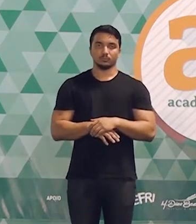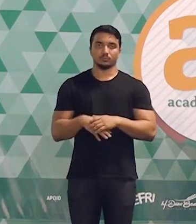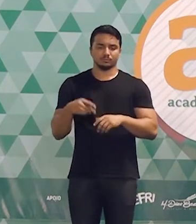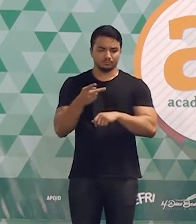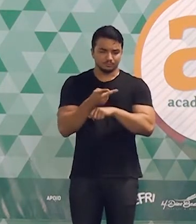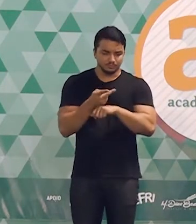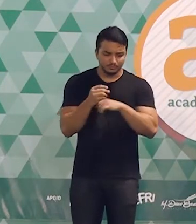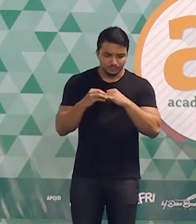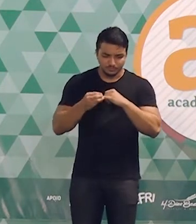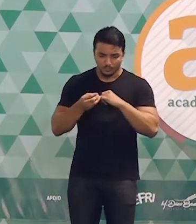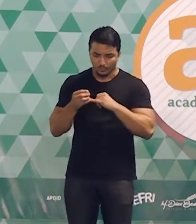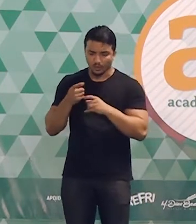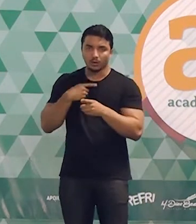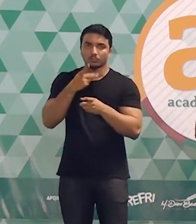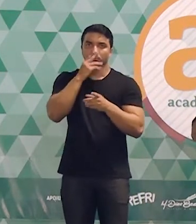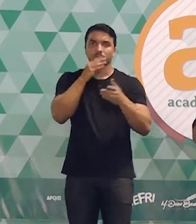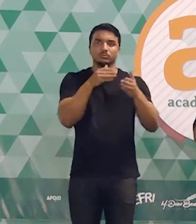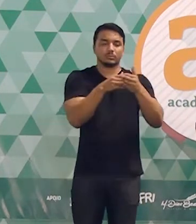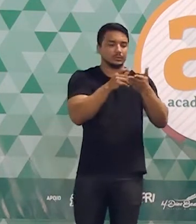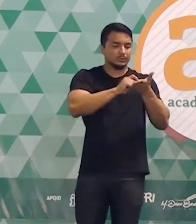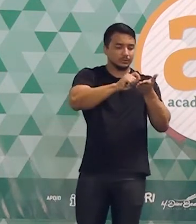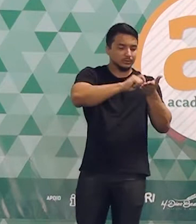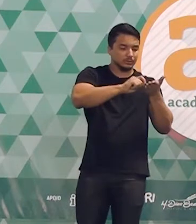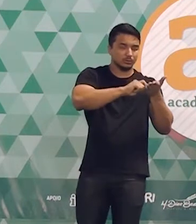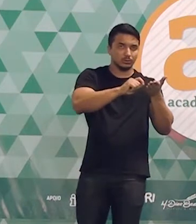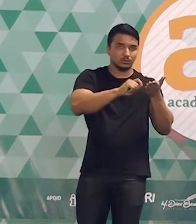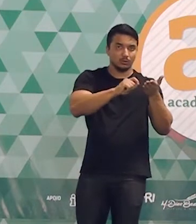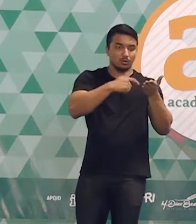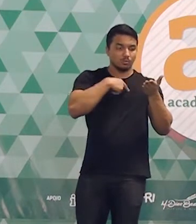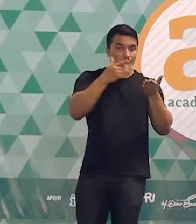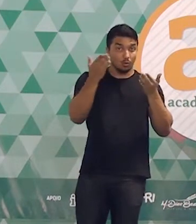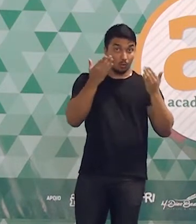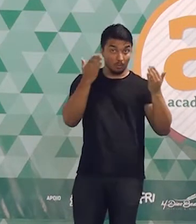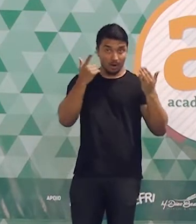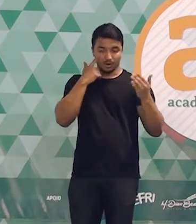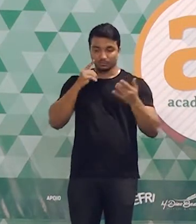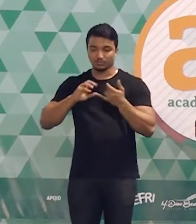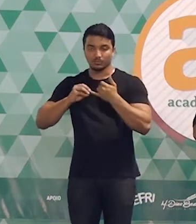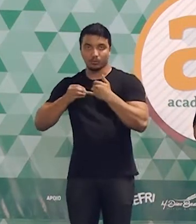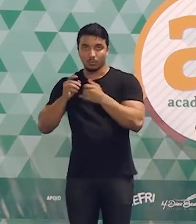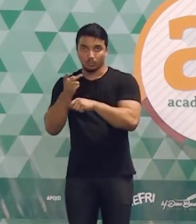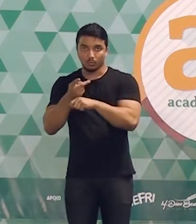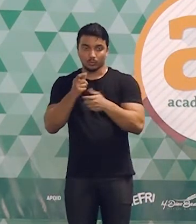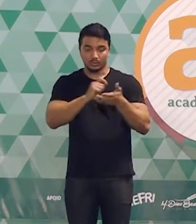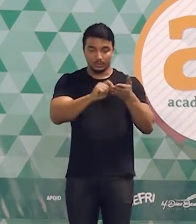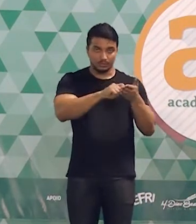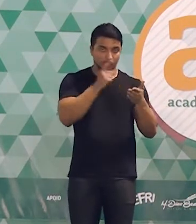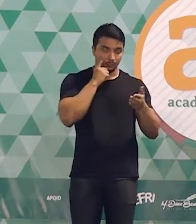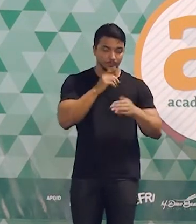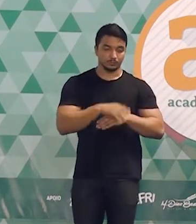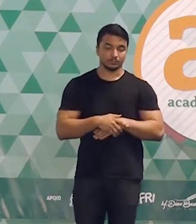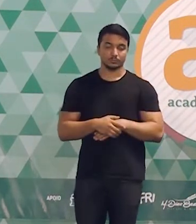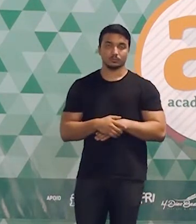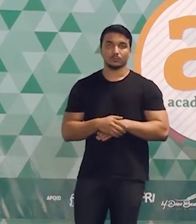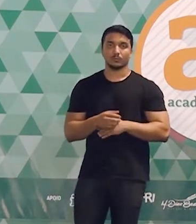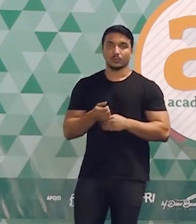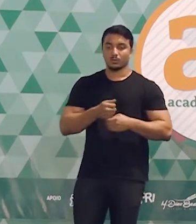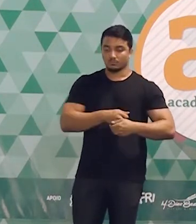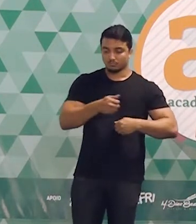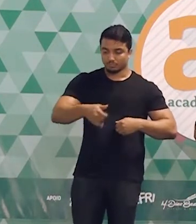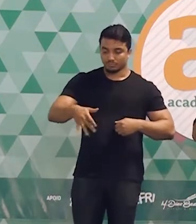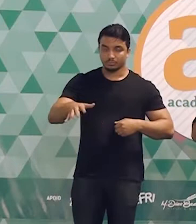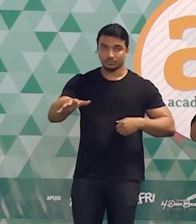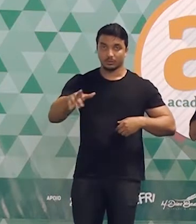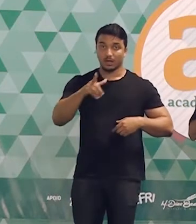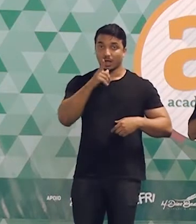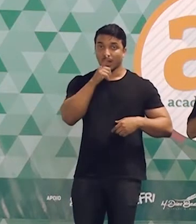Catar feijão se limita com escrever. Ele está comparando catar feijão ao ato de escrever. Joga-se os grãos